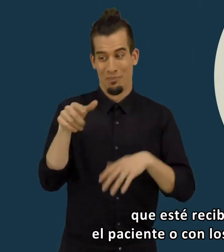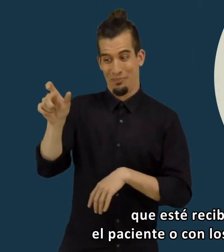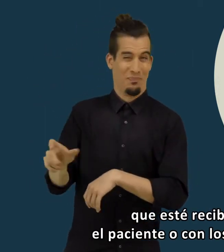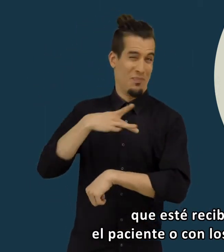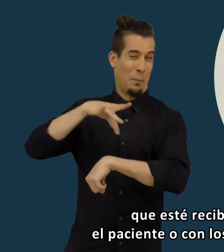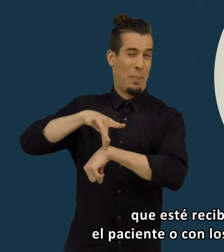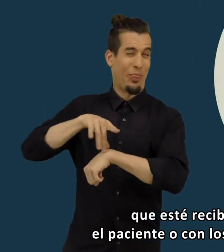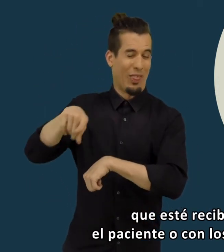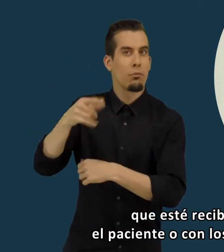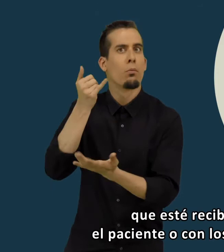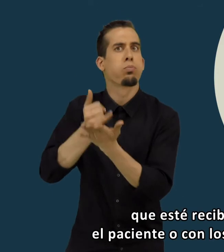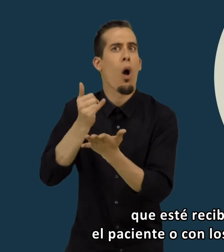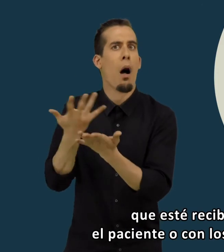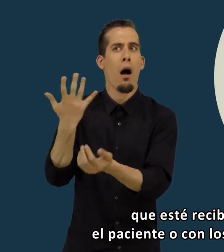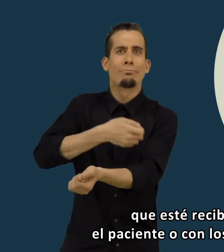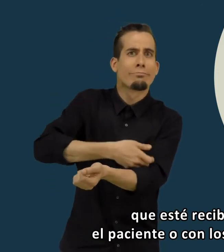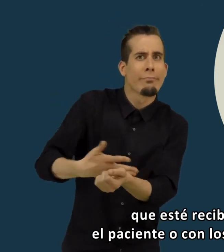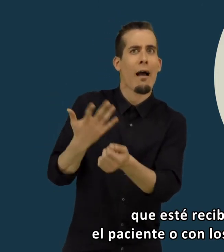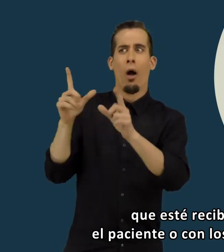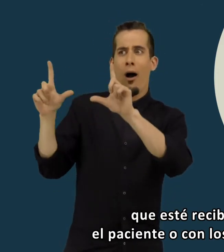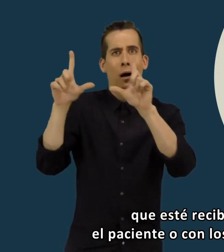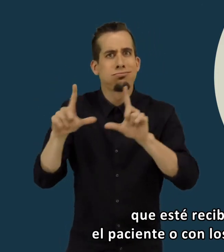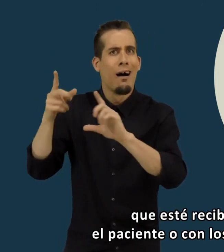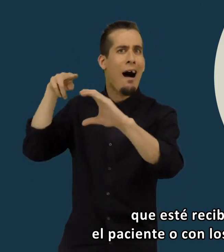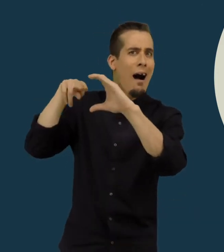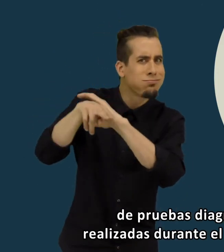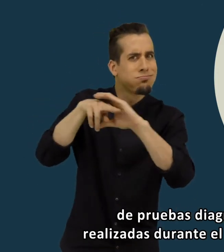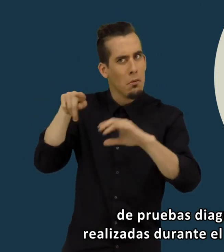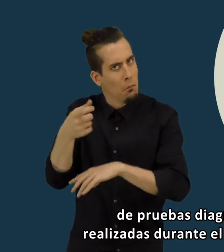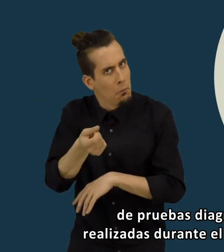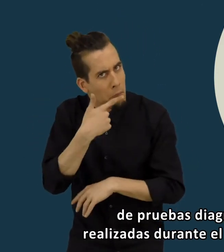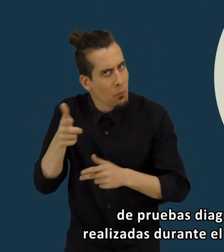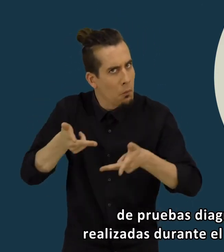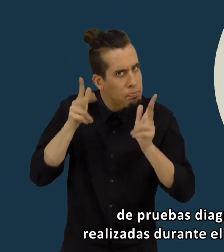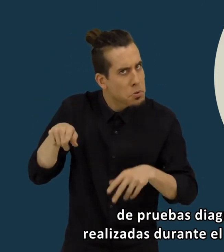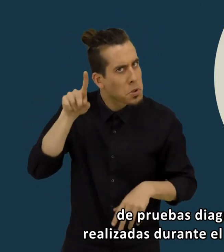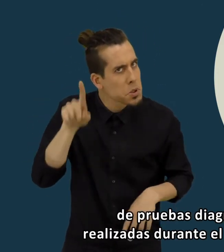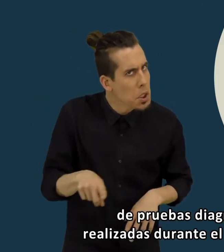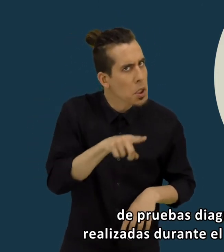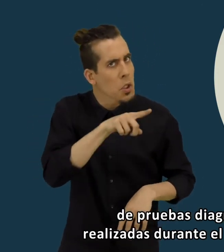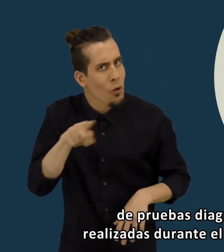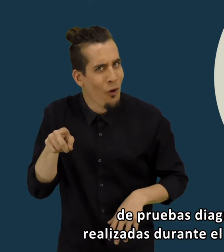o con los resultados de pruebas diagnósticas realizadas durante el tratamiento.